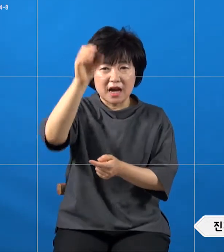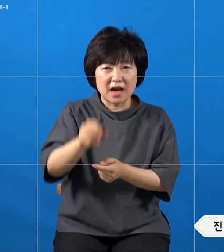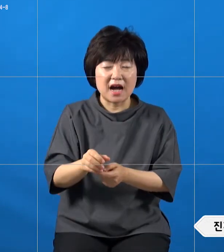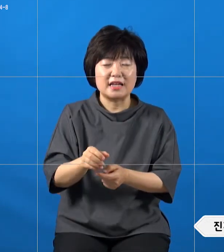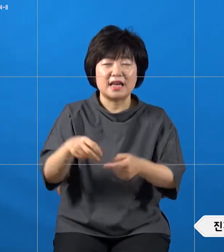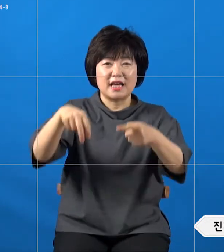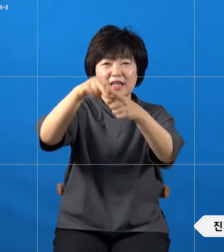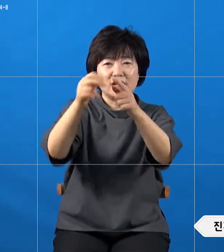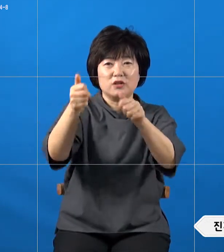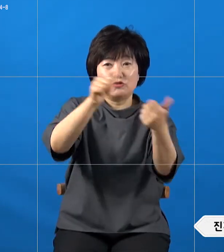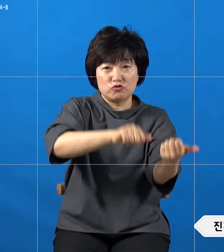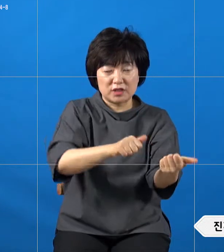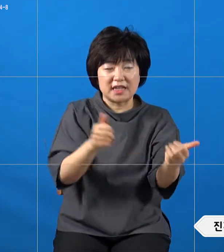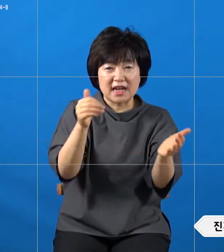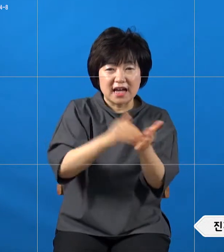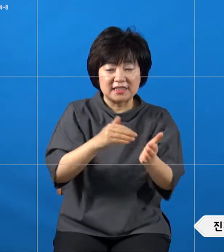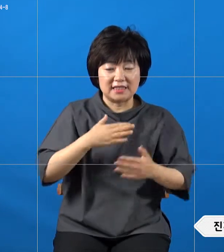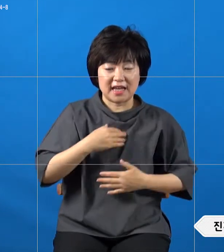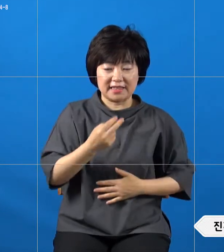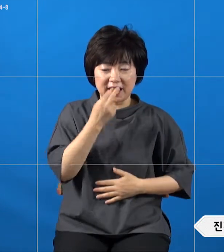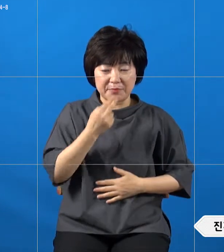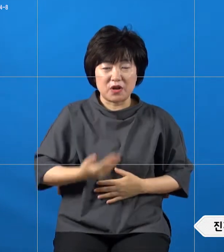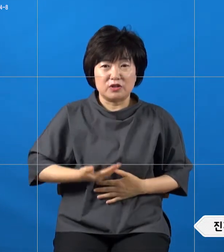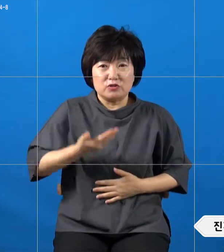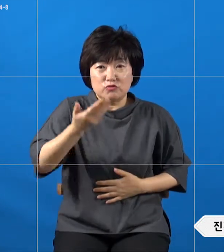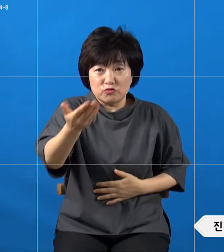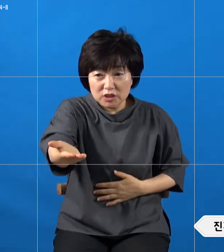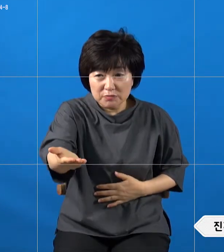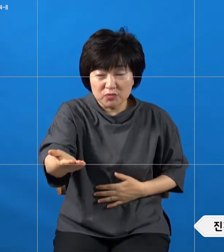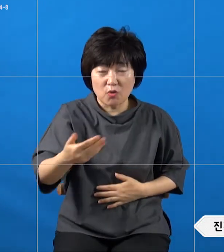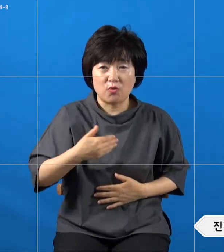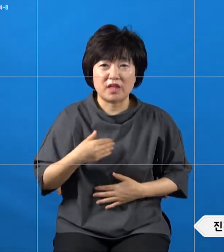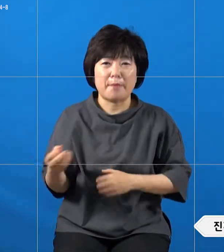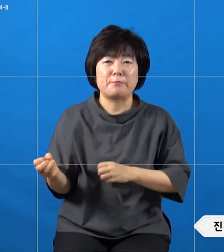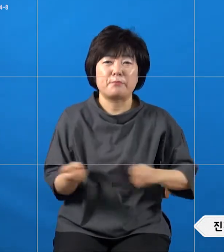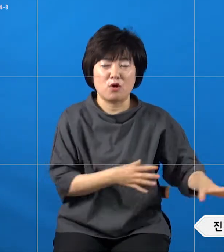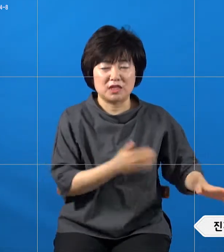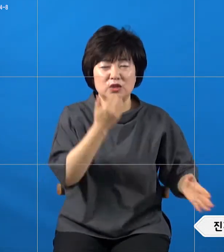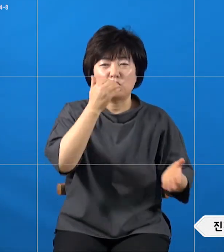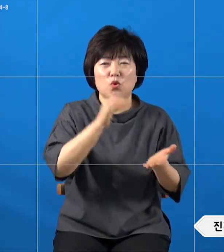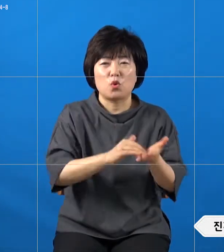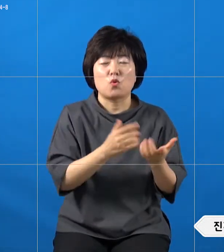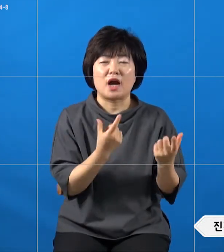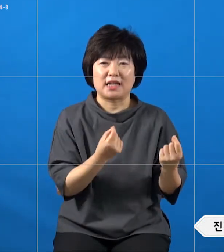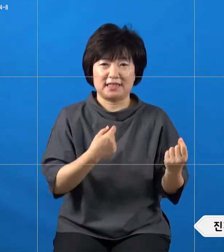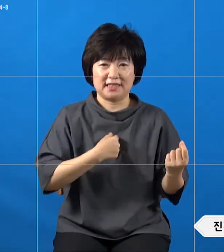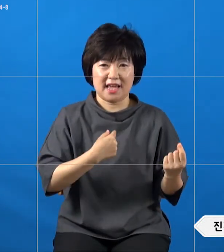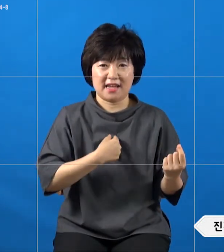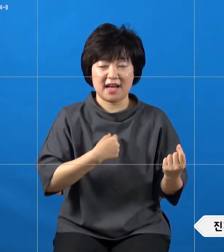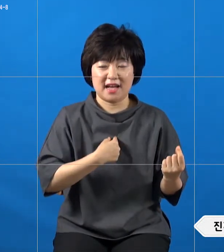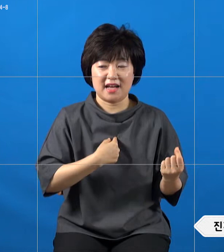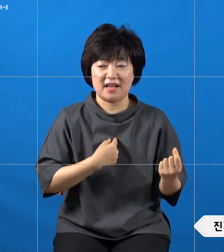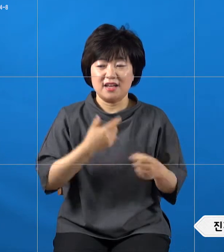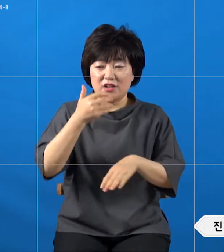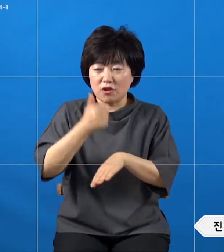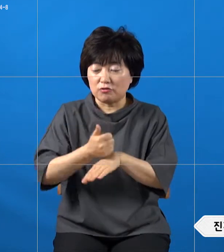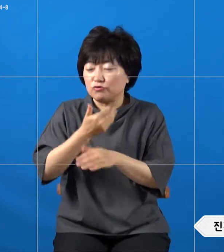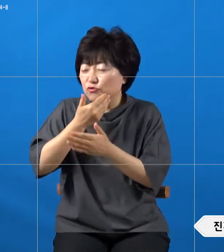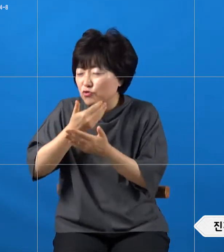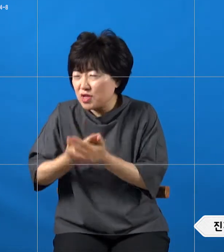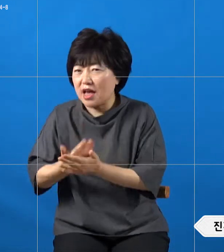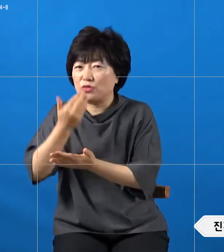십자가에 죽기까지 그의 생명을 주심으로 버린 그 돌이 모퉁이 돌이 되셨던